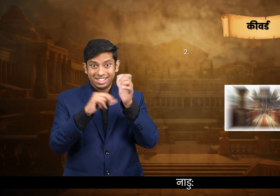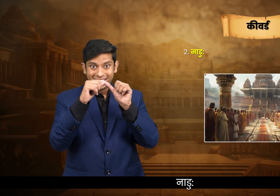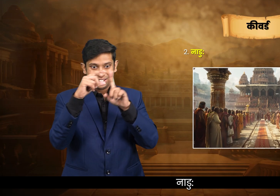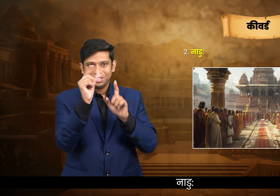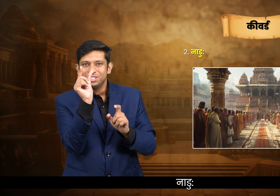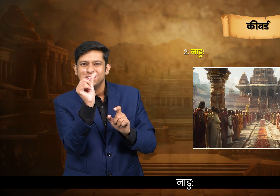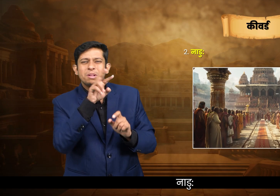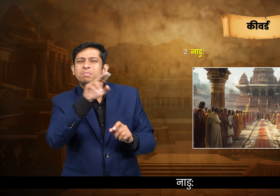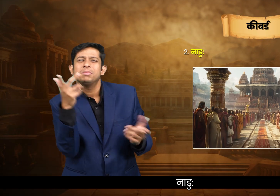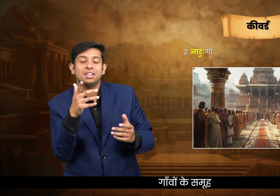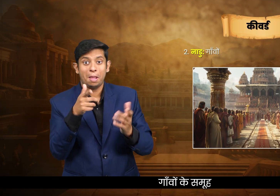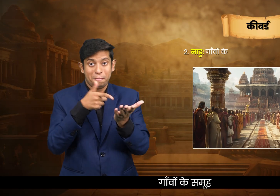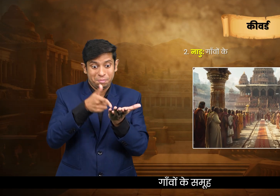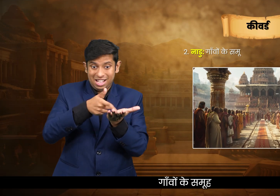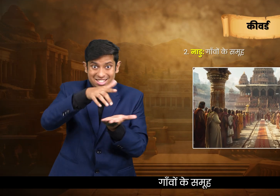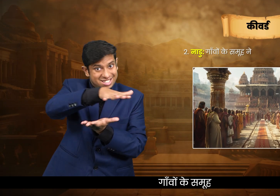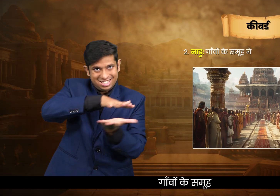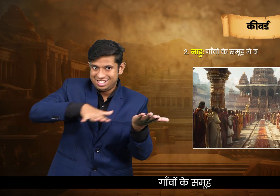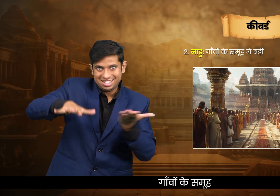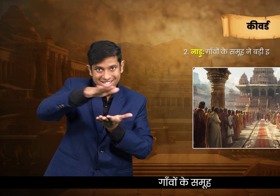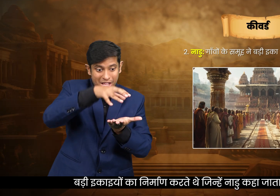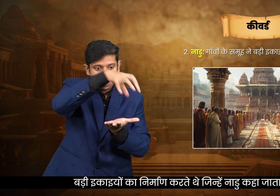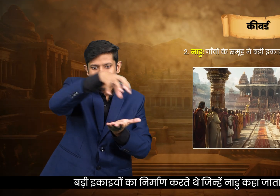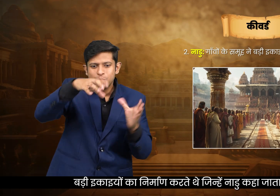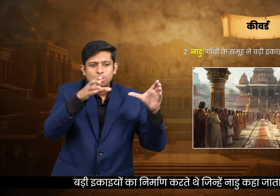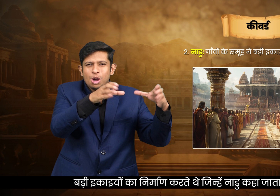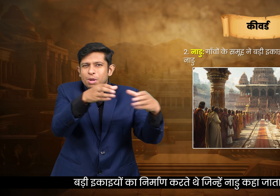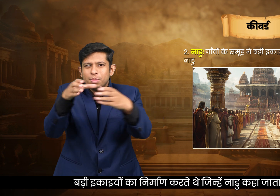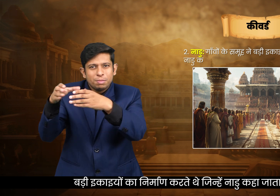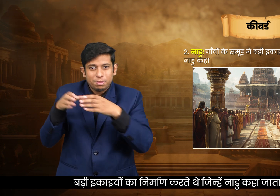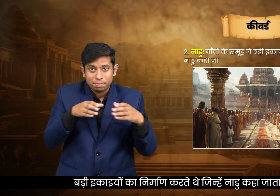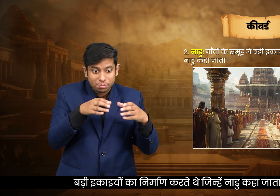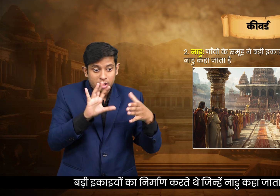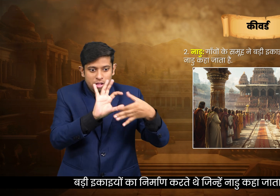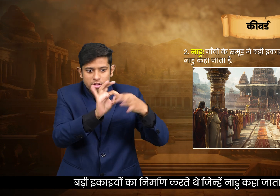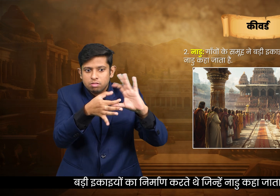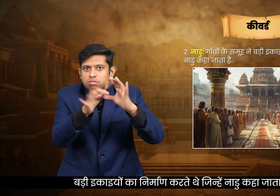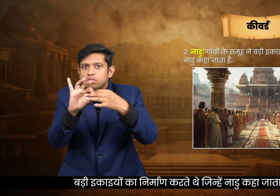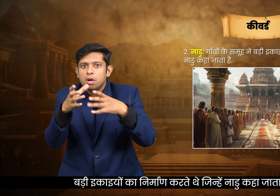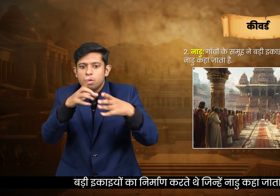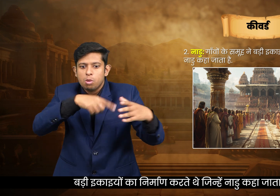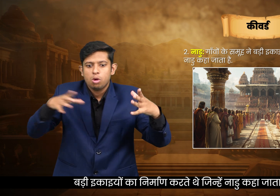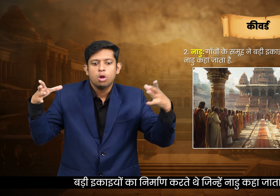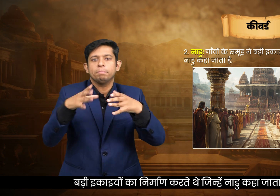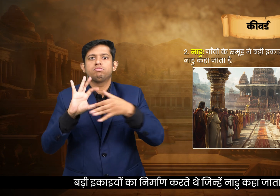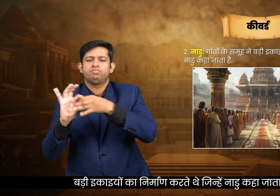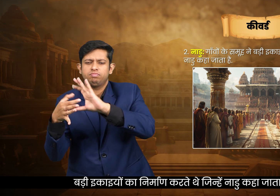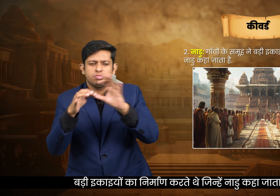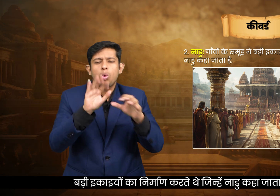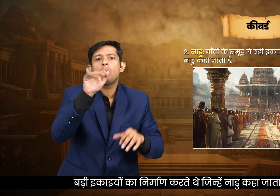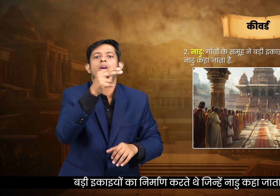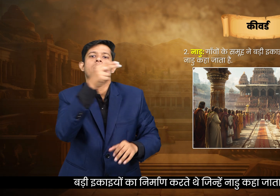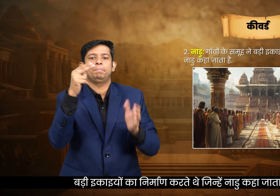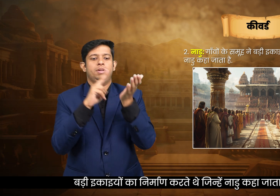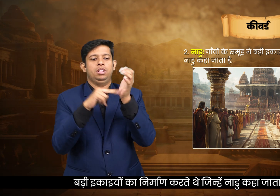नाडु, गांवों के समूह बड़ी इकाइयों का निर्माण करते थे जिन्हें नाडु